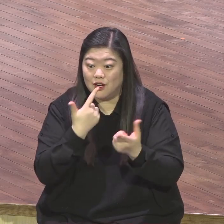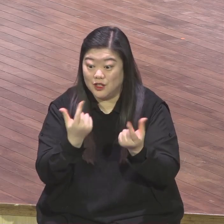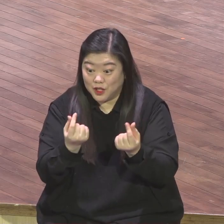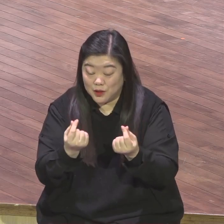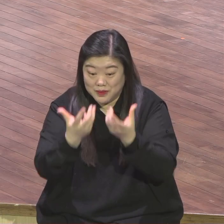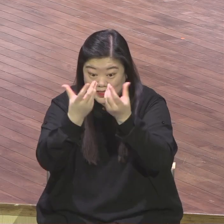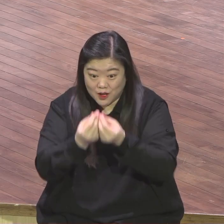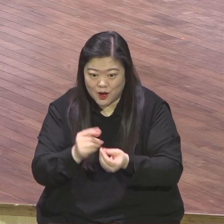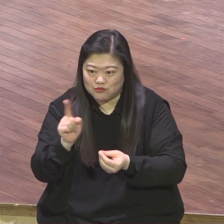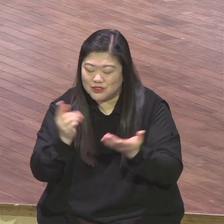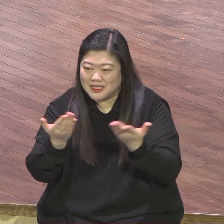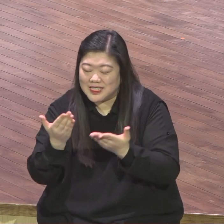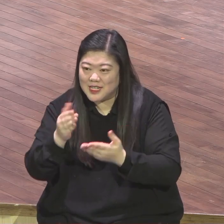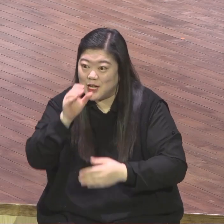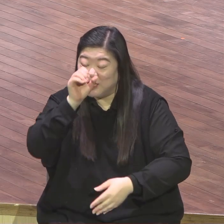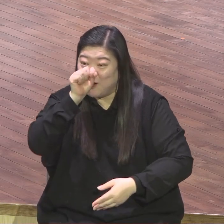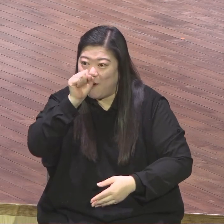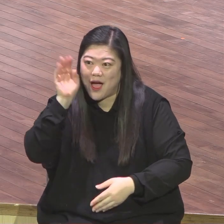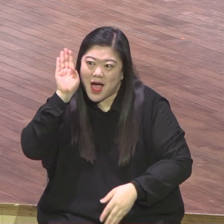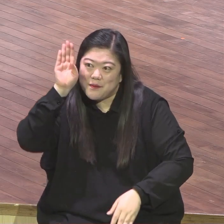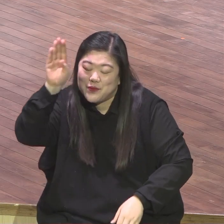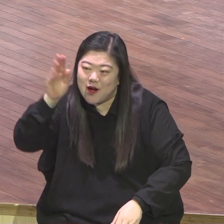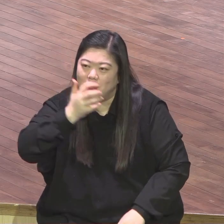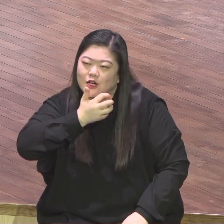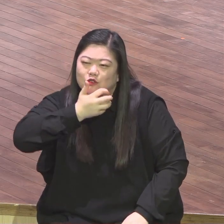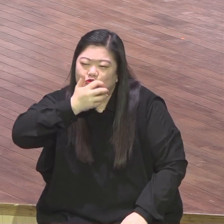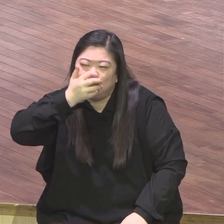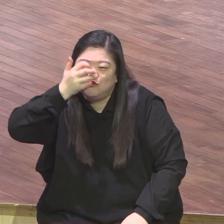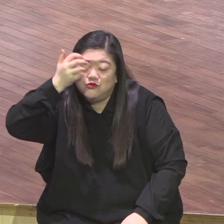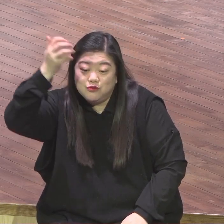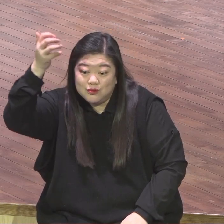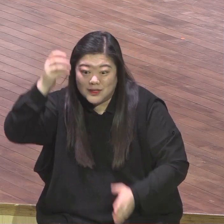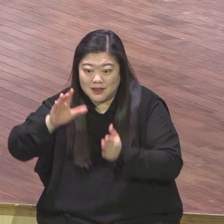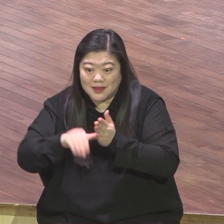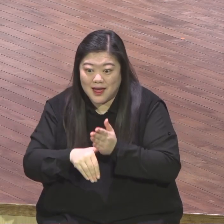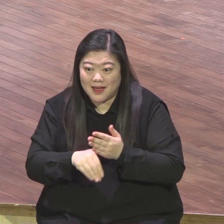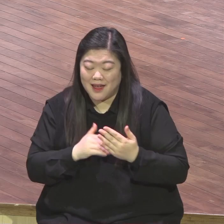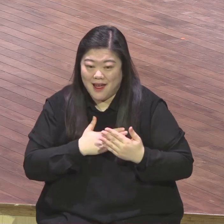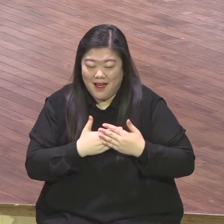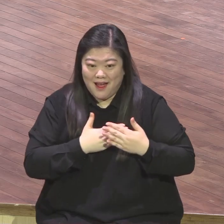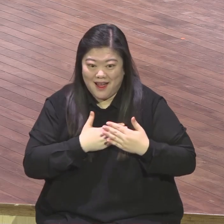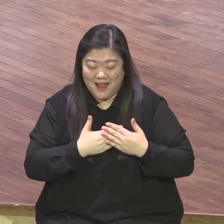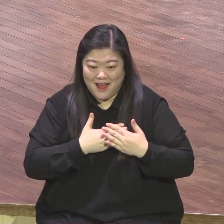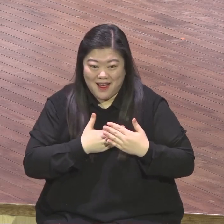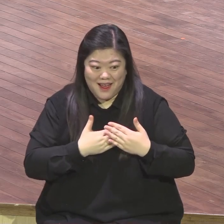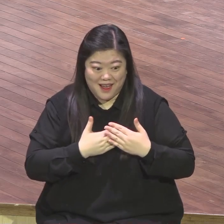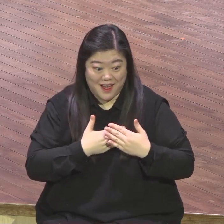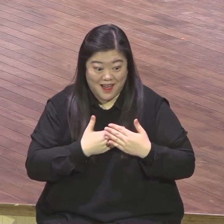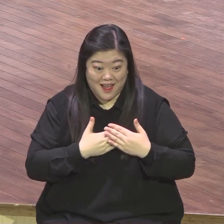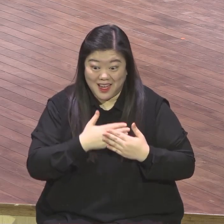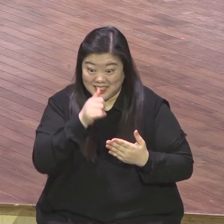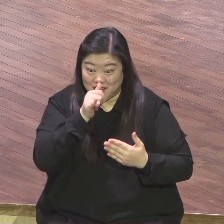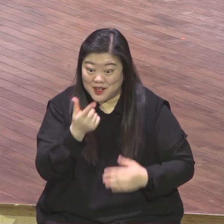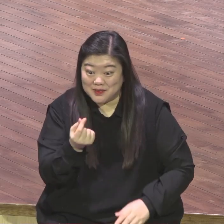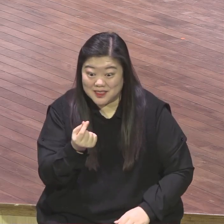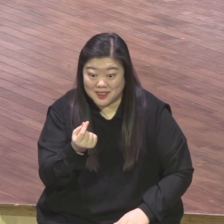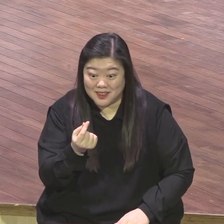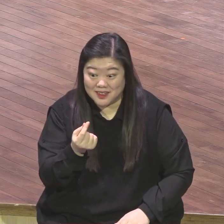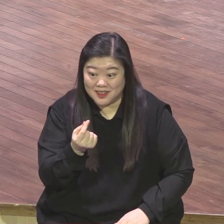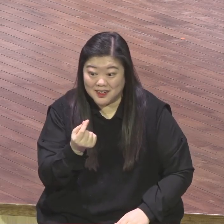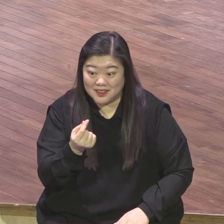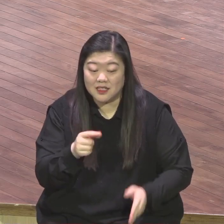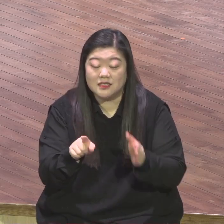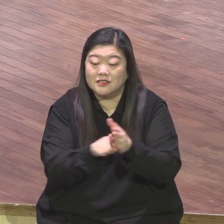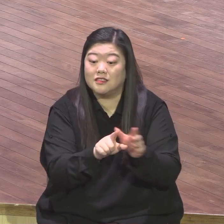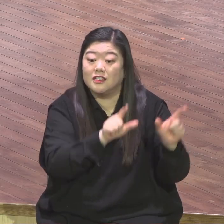뭔가에 큰 기대를 하면서 기대할 때 생겨나는 설레임, 설레임으로 두근두근하는